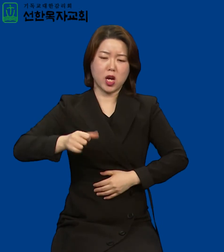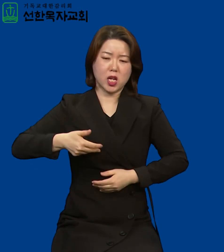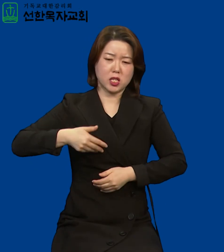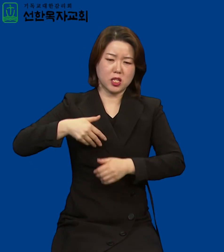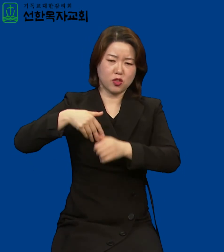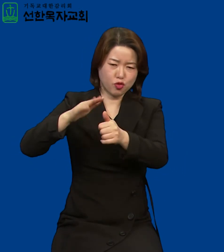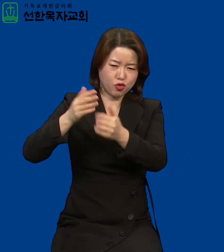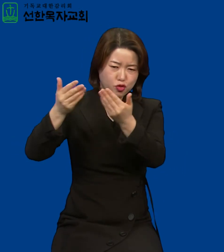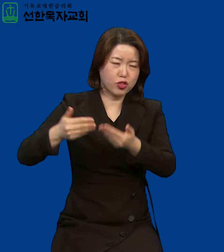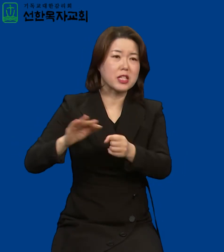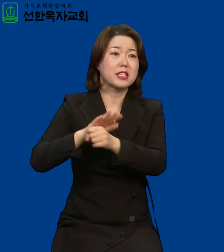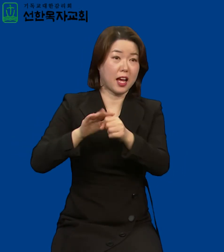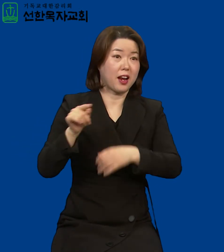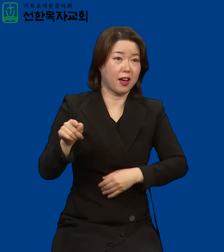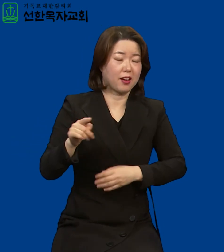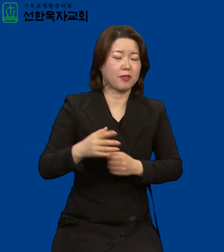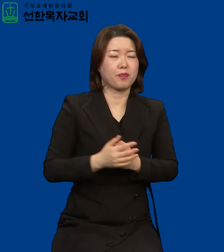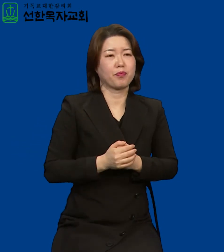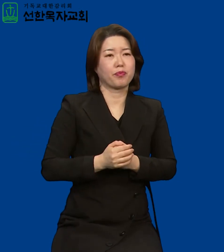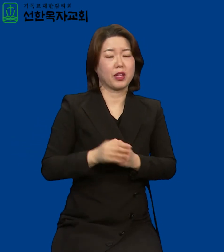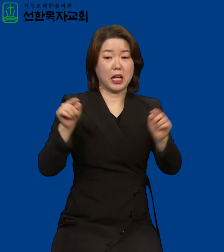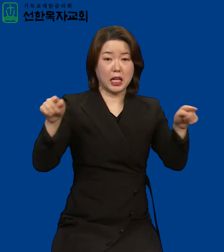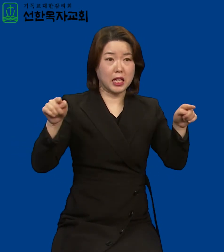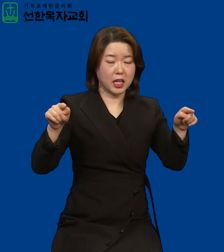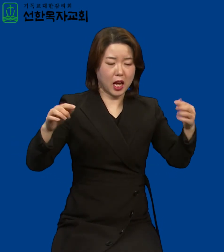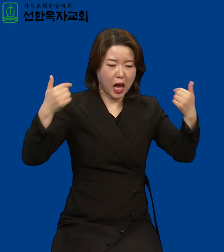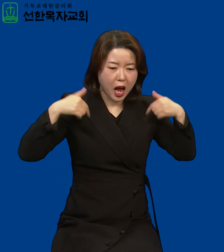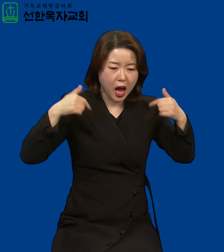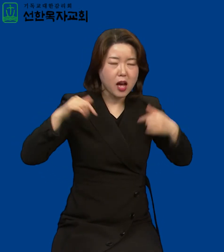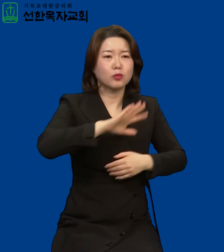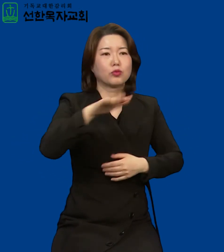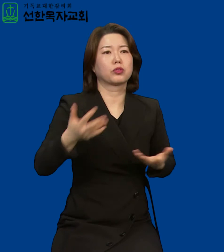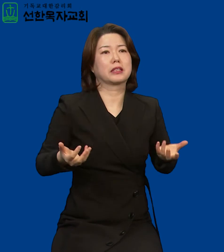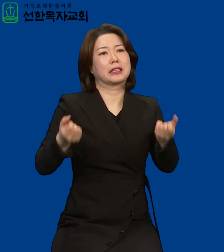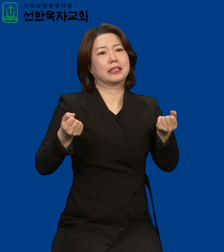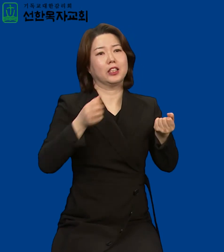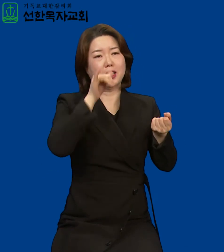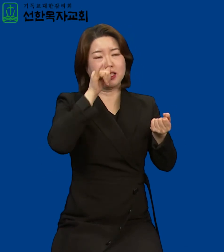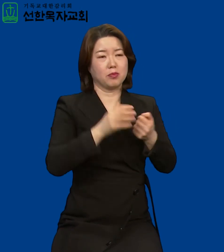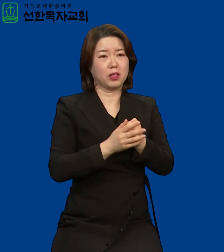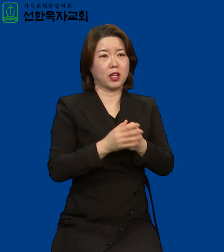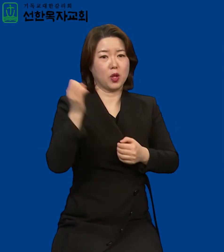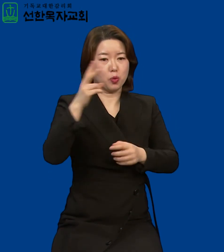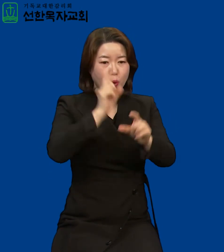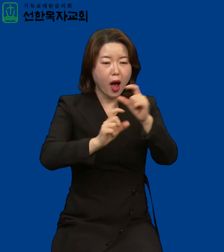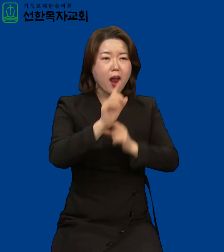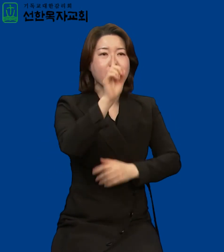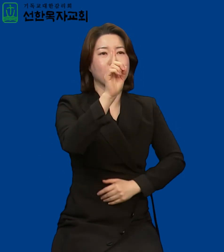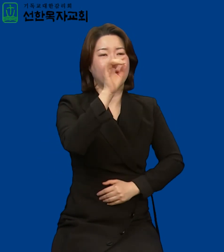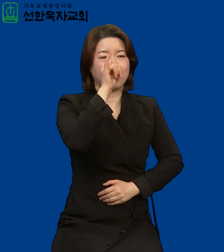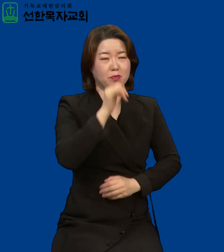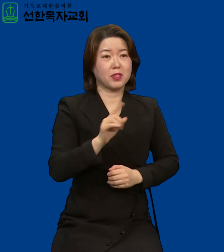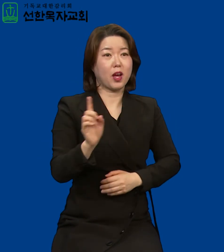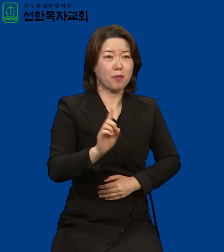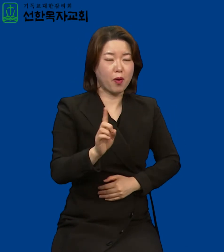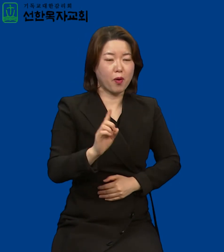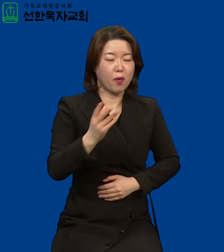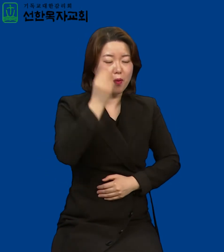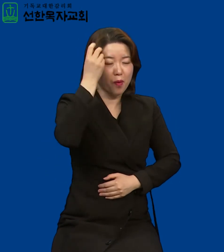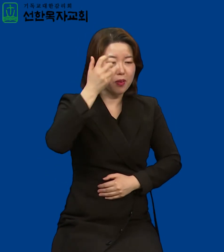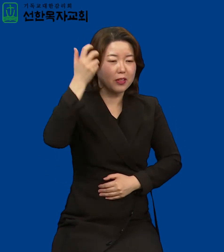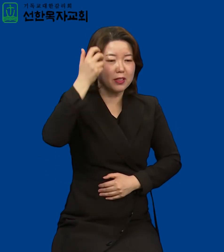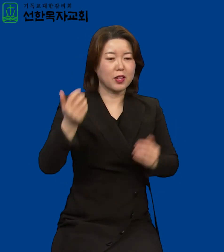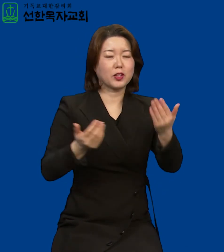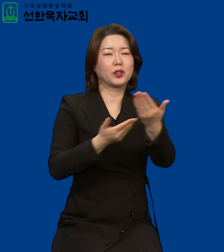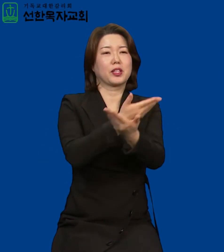사랑, 그게 항상 우리에게 있어야 하죠. 그러나 또 하나가 있는데 성령의